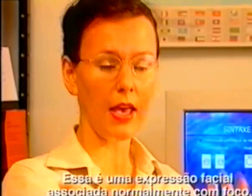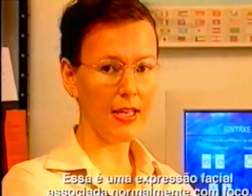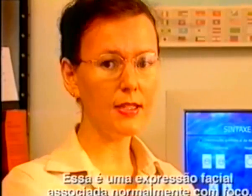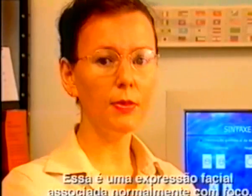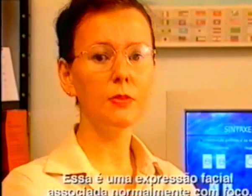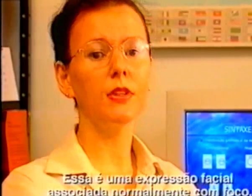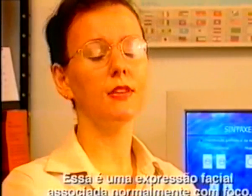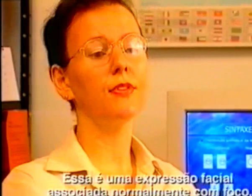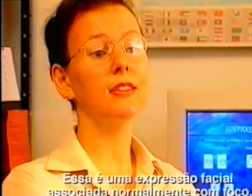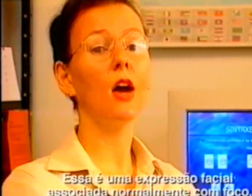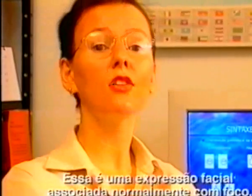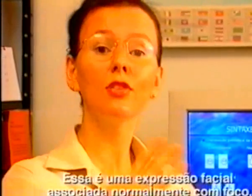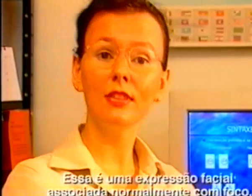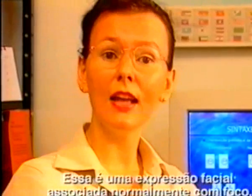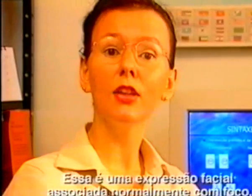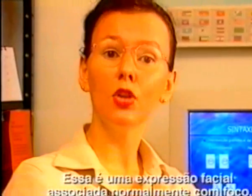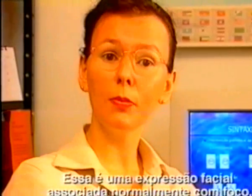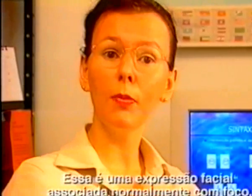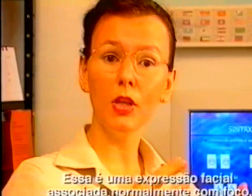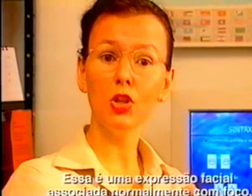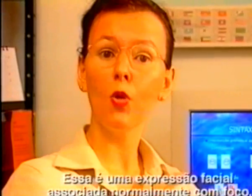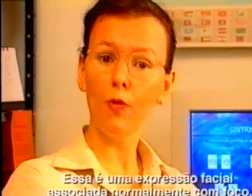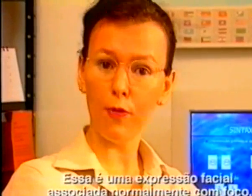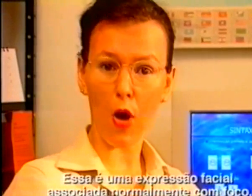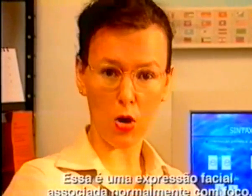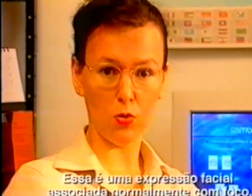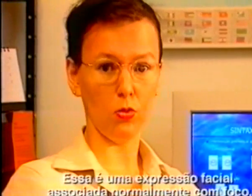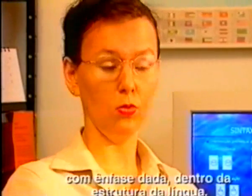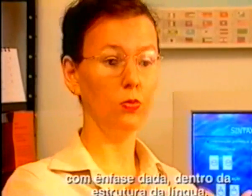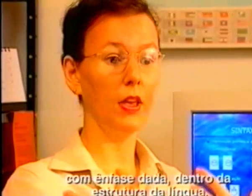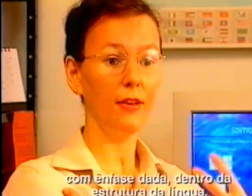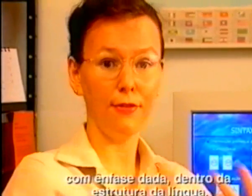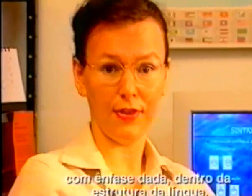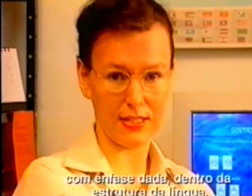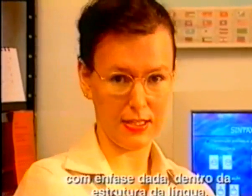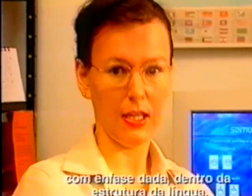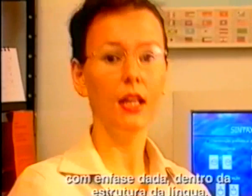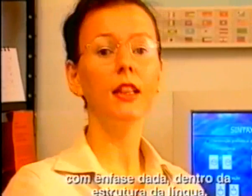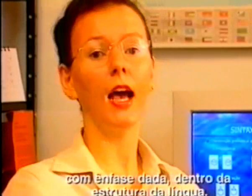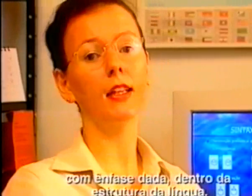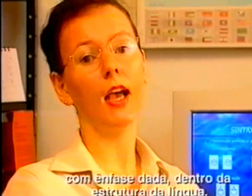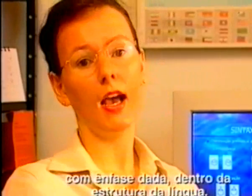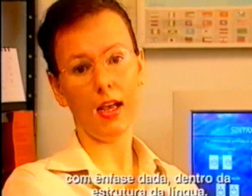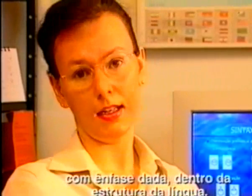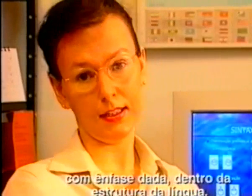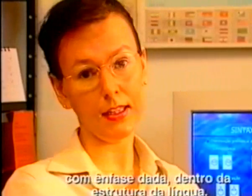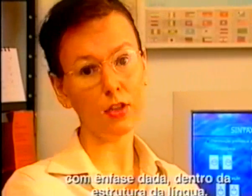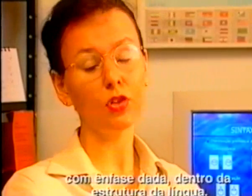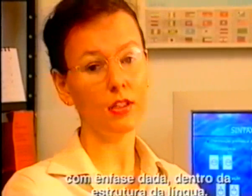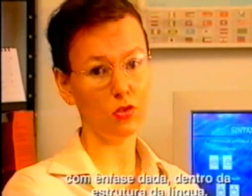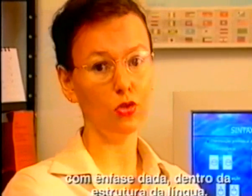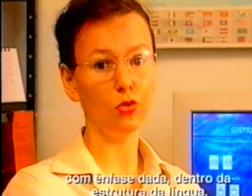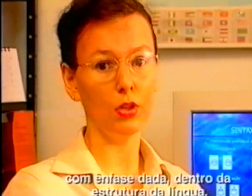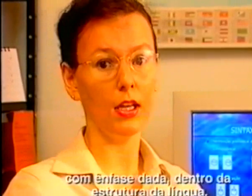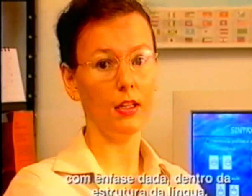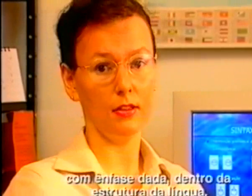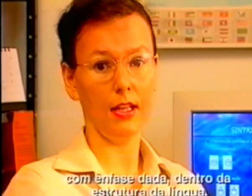Então, essa é uma expressão facial associada normalmente com foco, com ênfase, dada dentro da estrutura